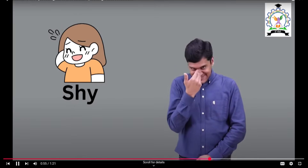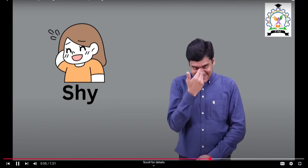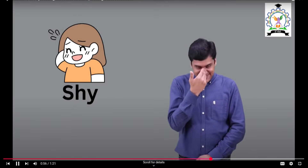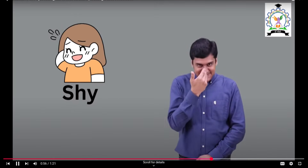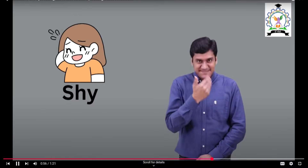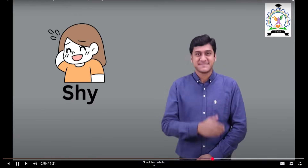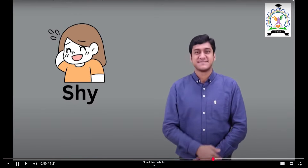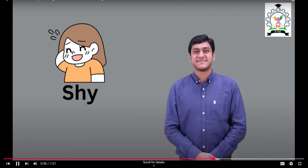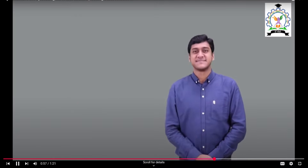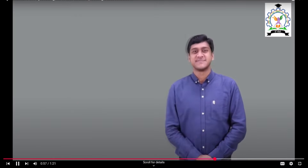शर्म,